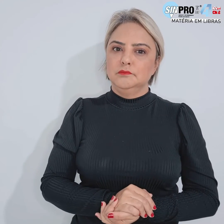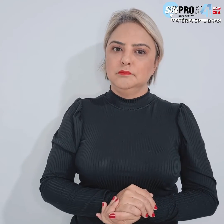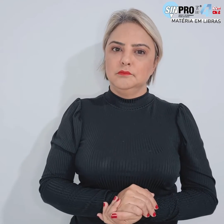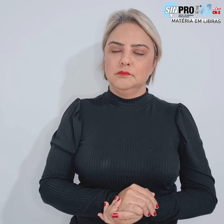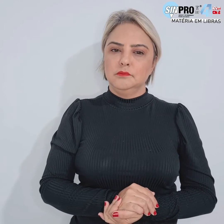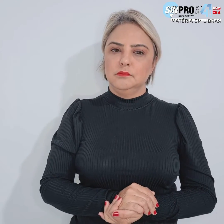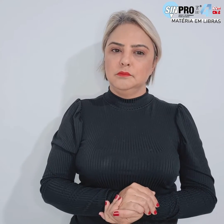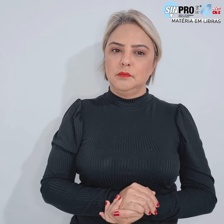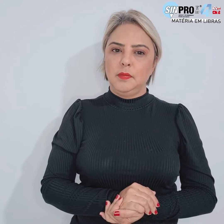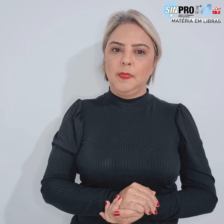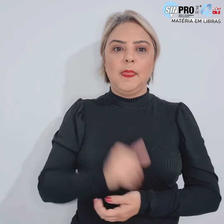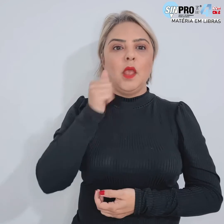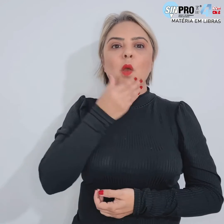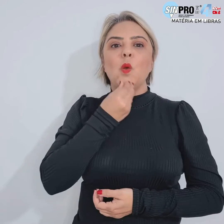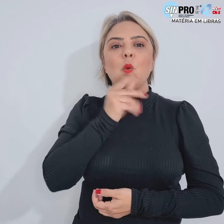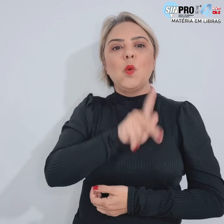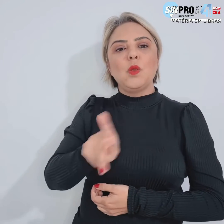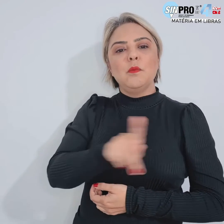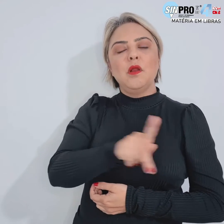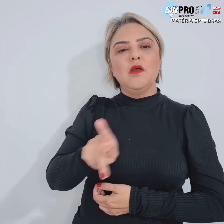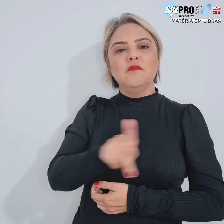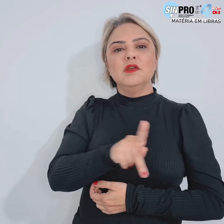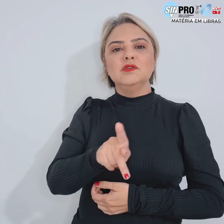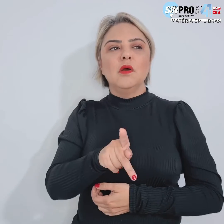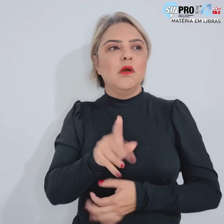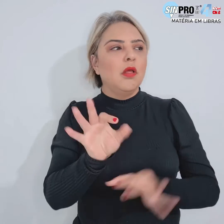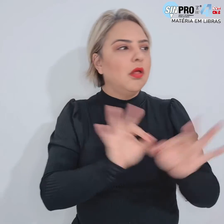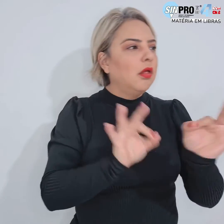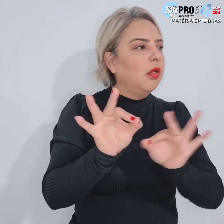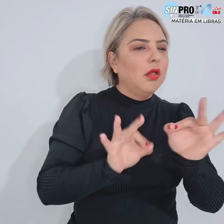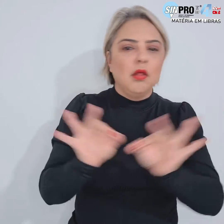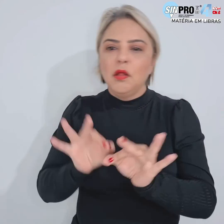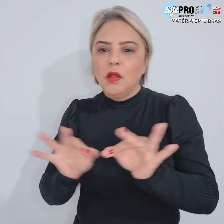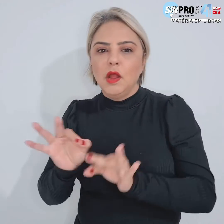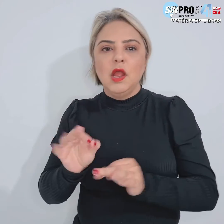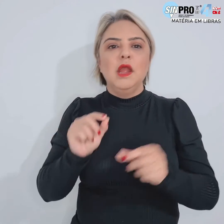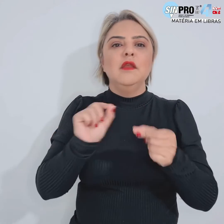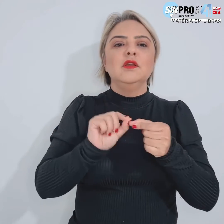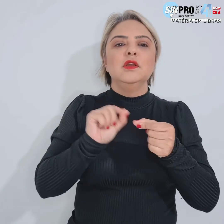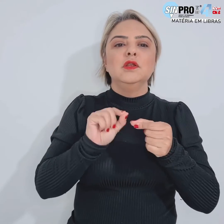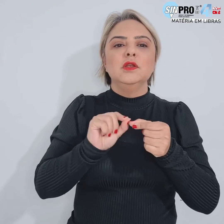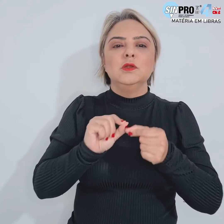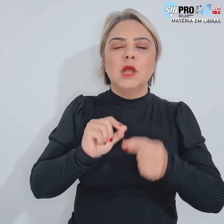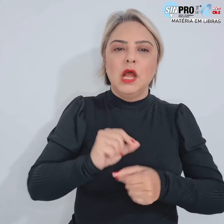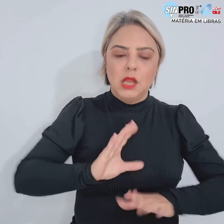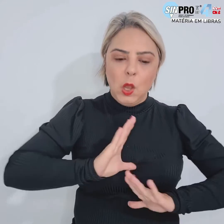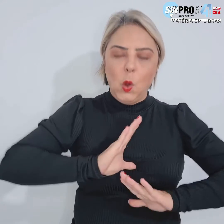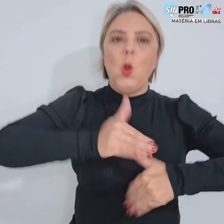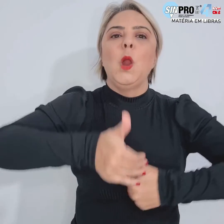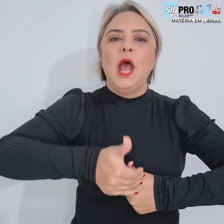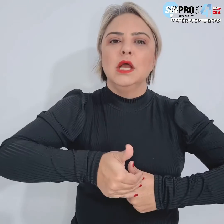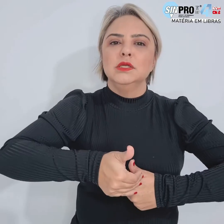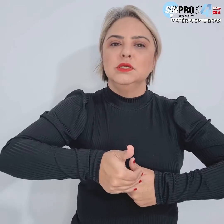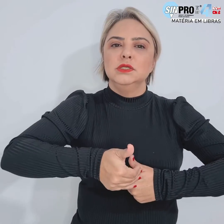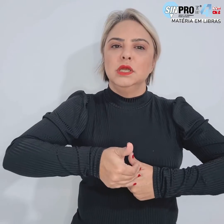Os professores se reorganizaram e constituíram, na raça e na marra, um único